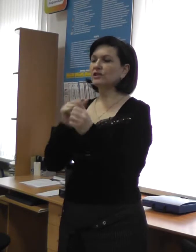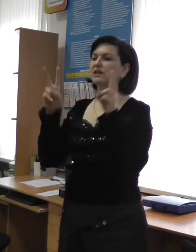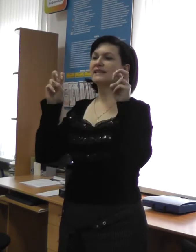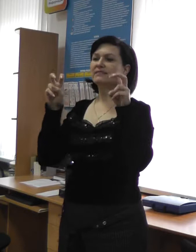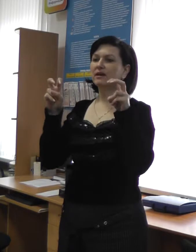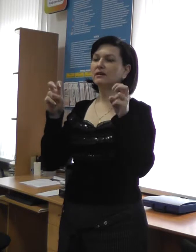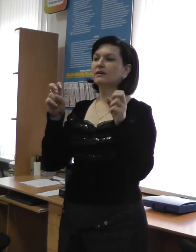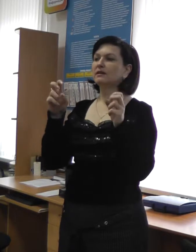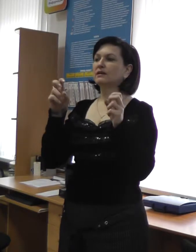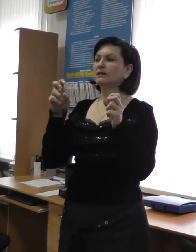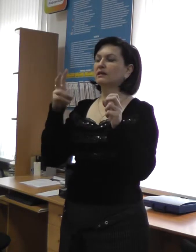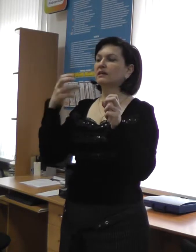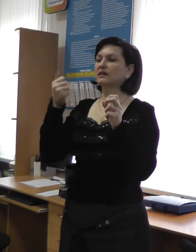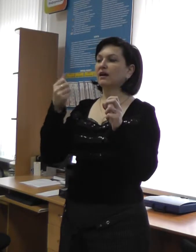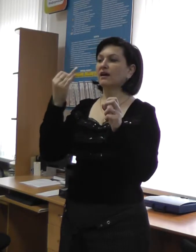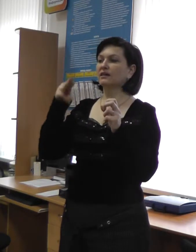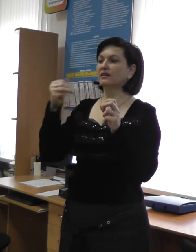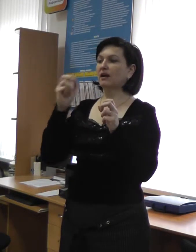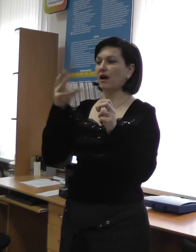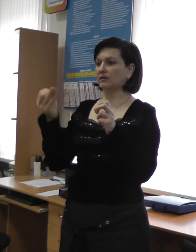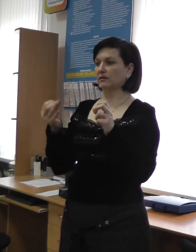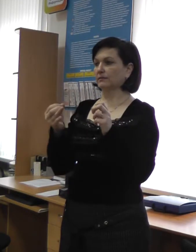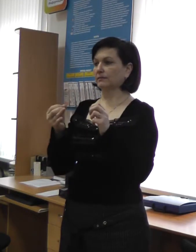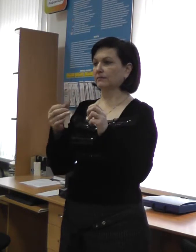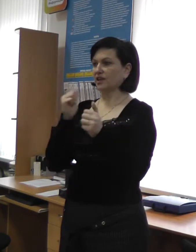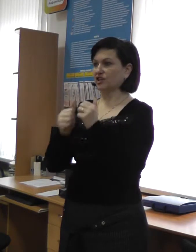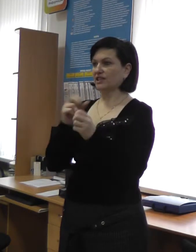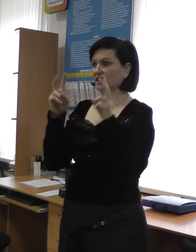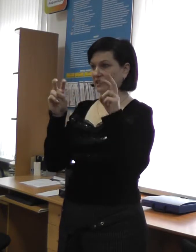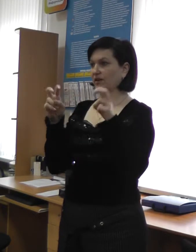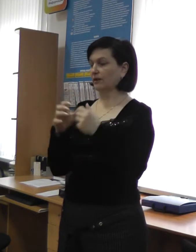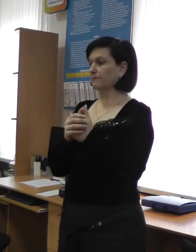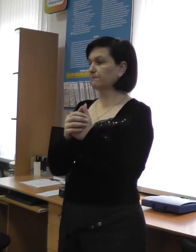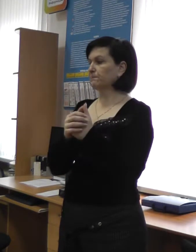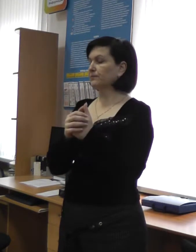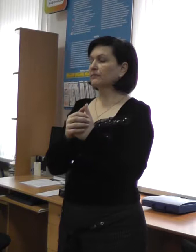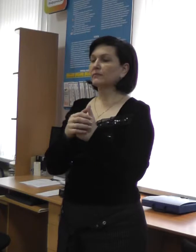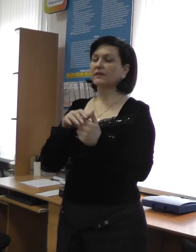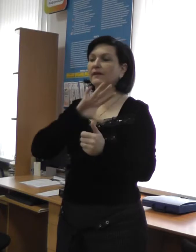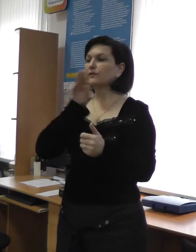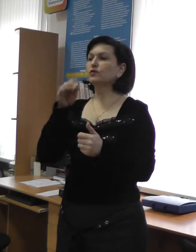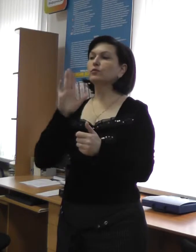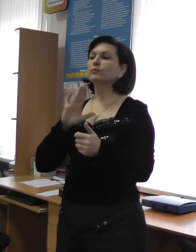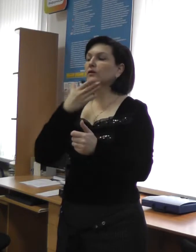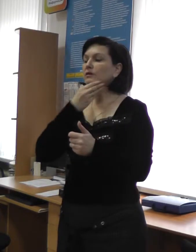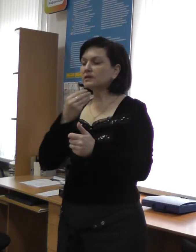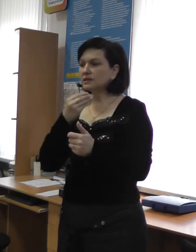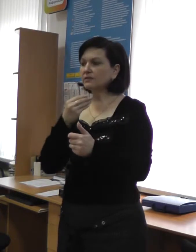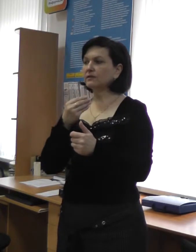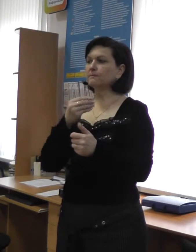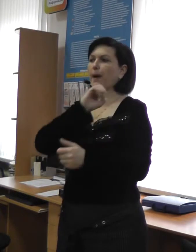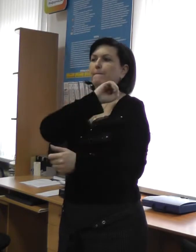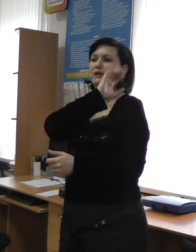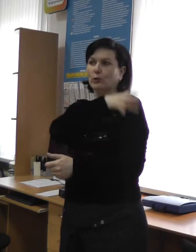его имени гостиницей Найтаки. Все здесь было устроено на европейский манер и в подражание